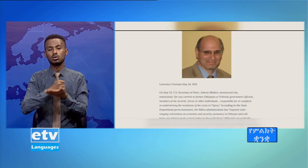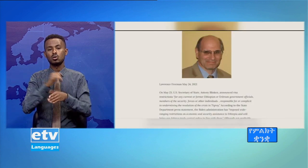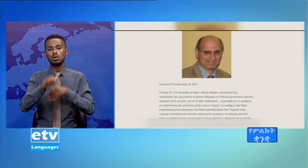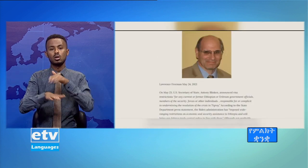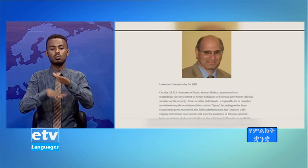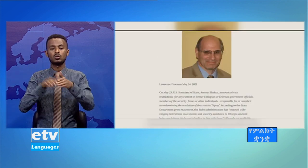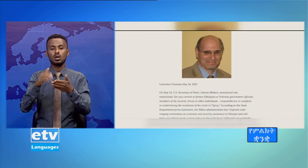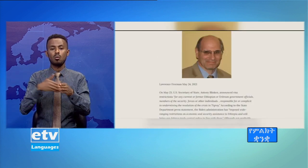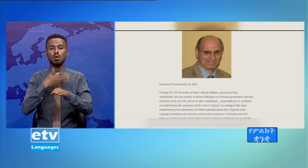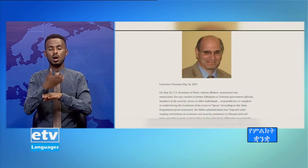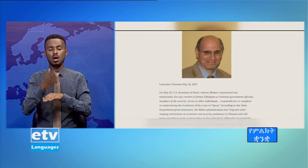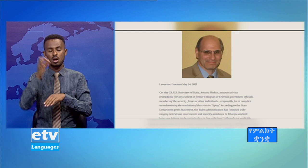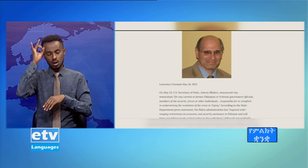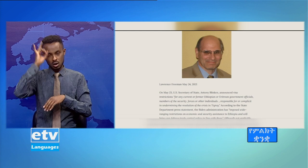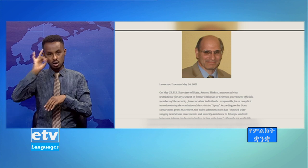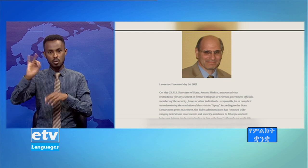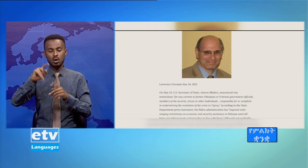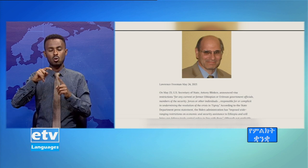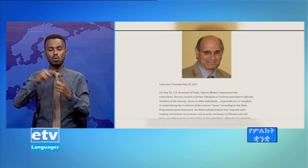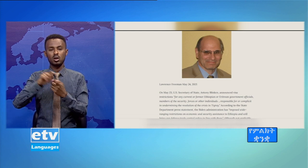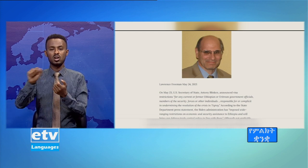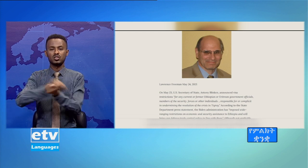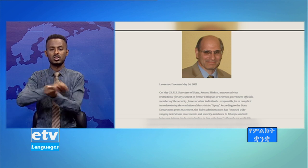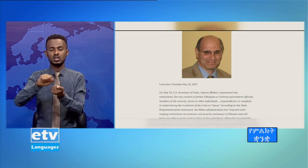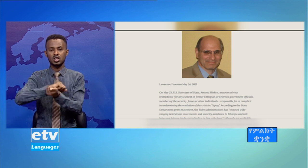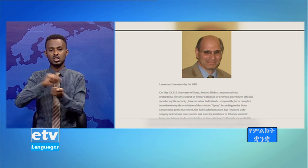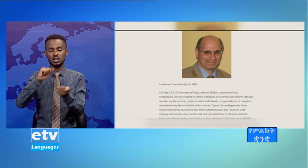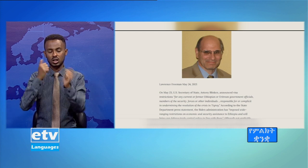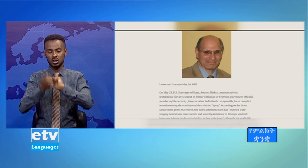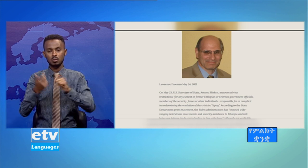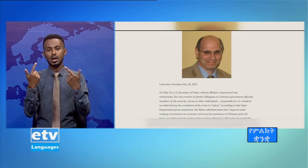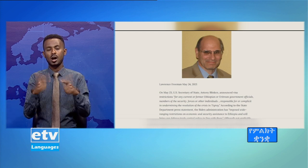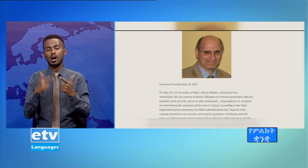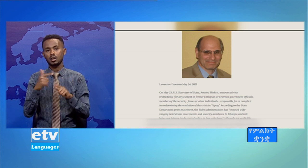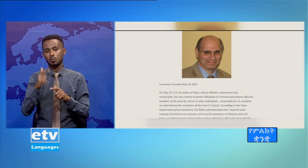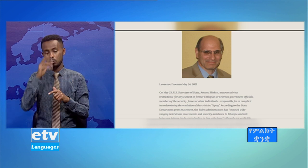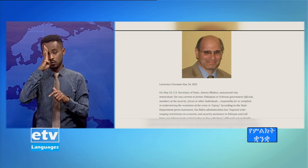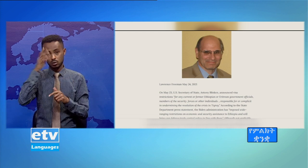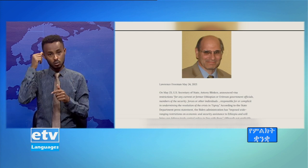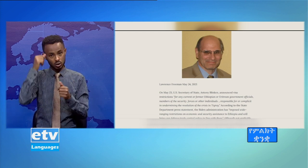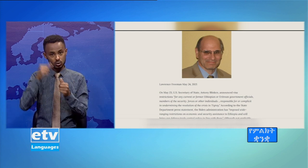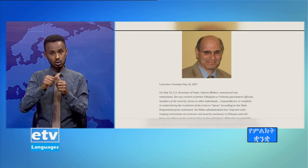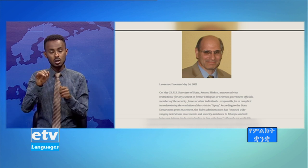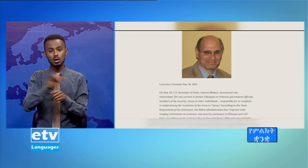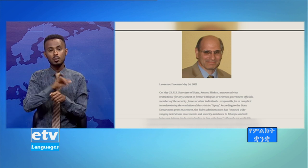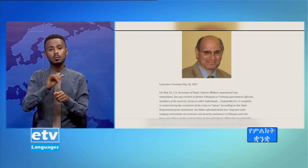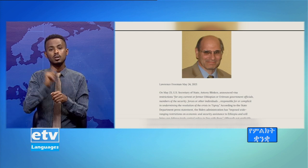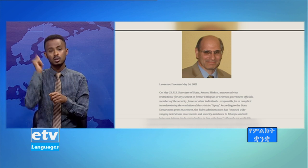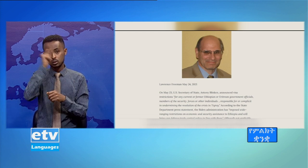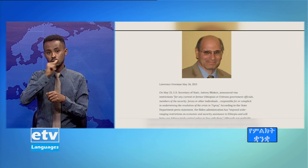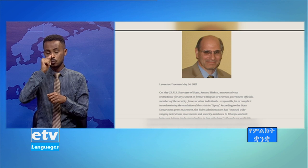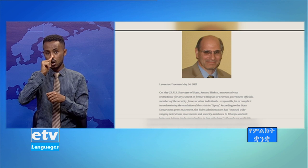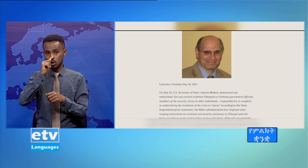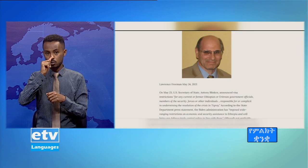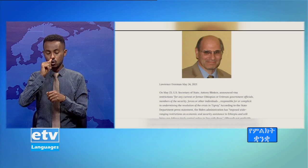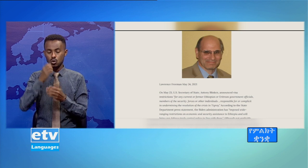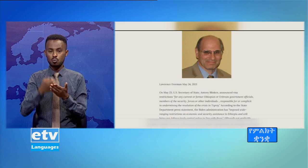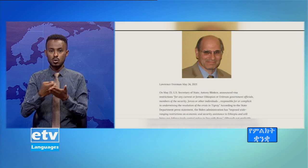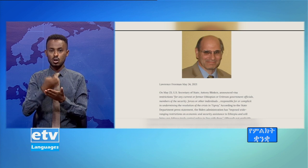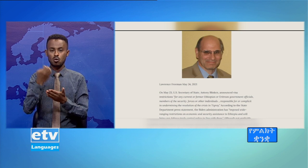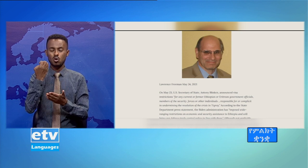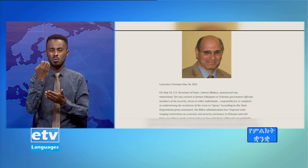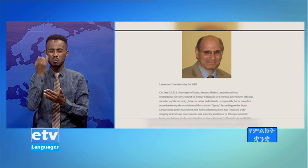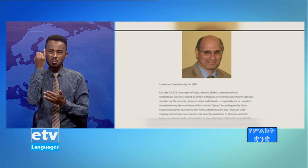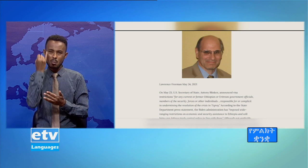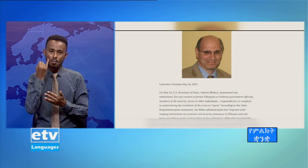በኋላ ሊቢያ ወደ ፍርስራሽነት የተቀየረችበት አጋጣሚ መፈጠሩን አስታውሰዋል። በተመሳሳይ ኢትዮጵያንም በኢኮኖሚ